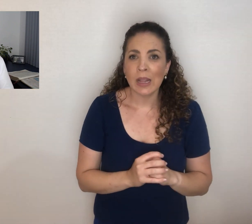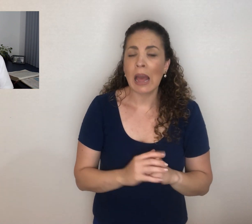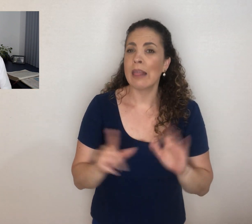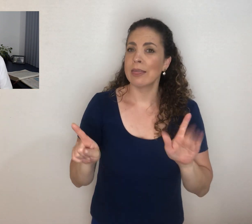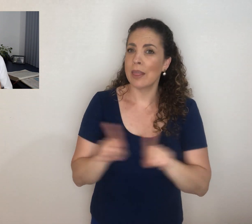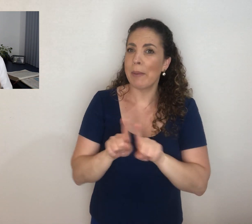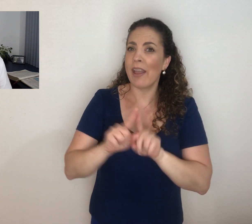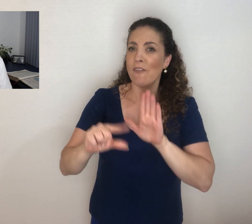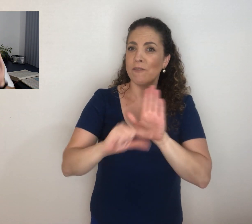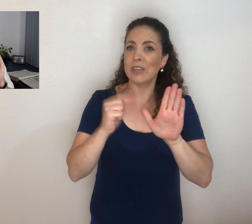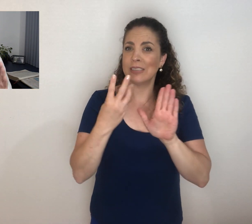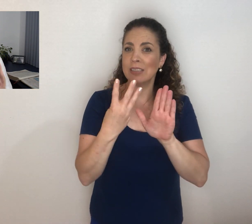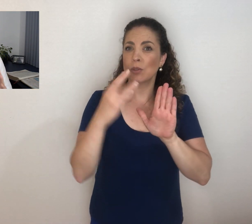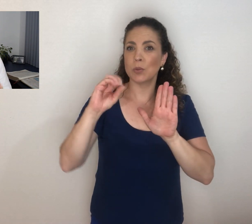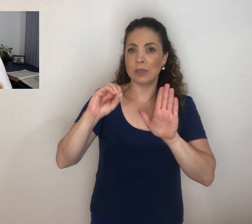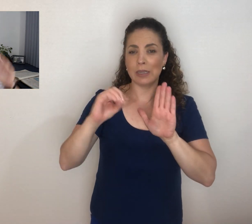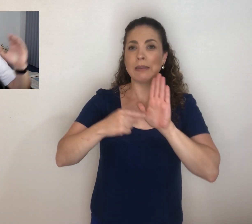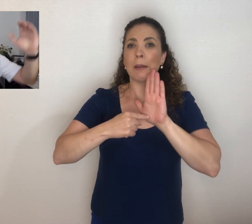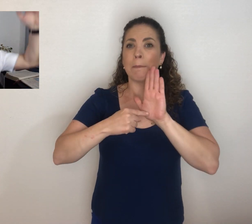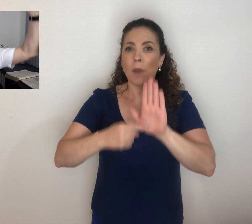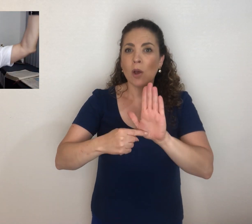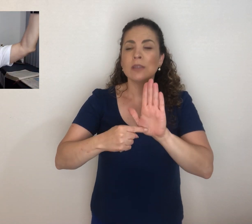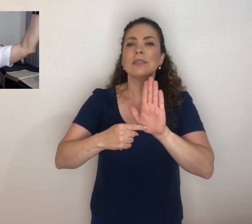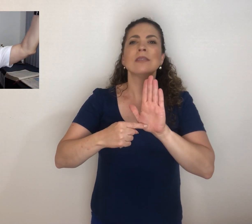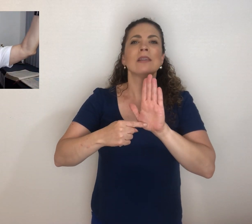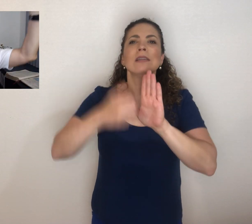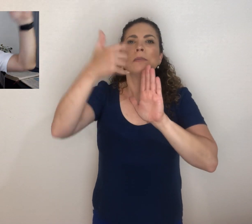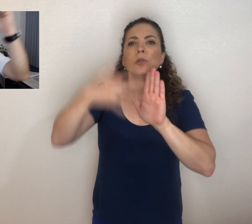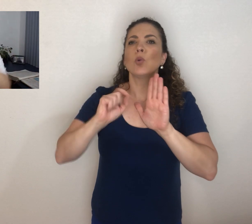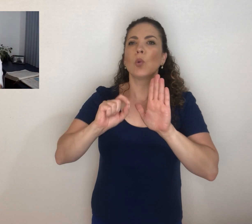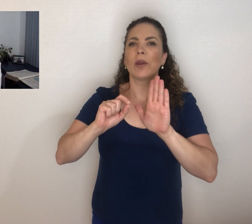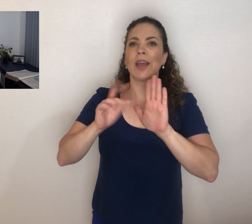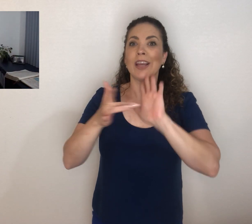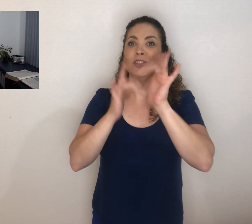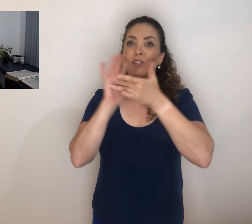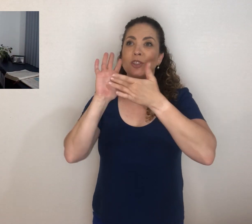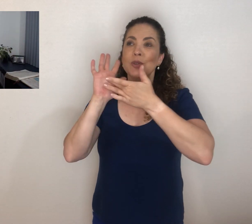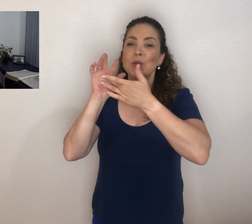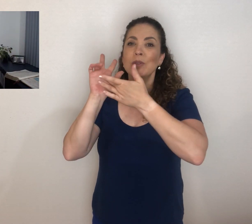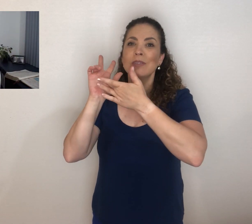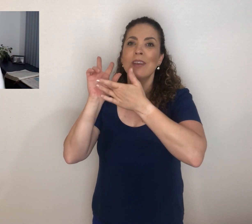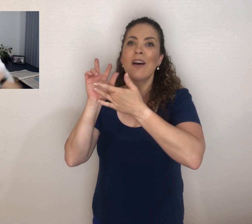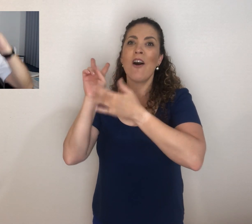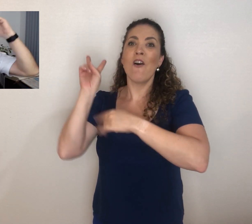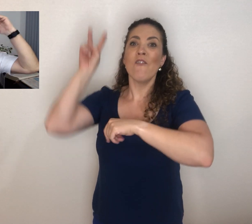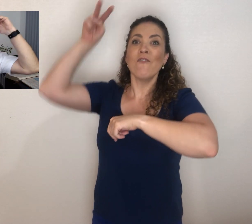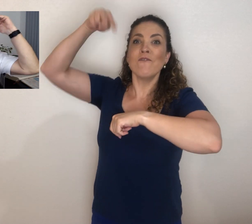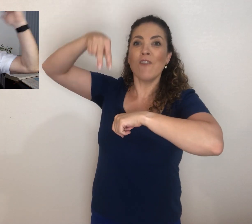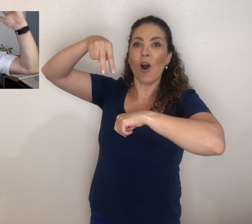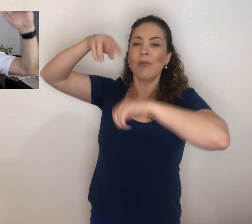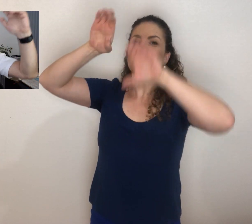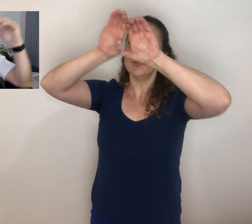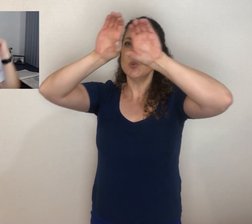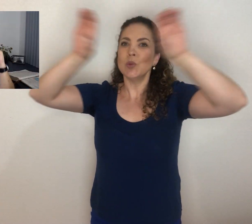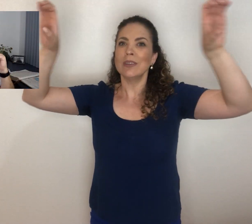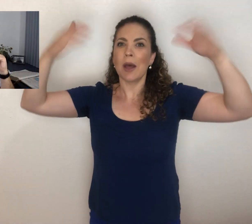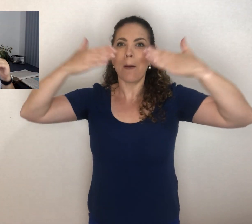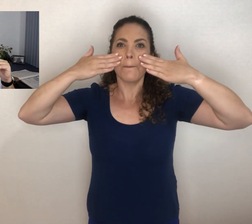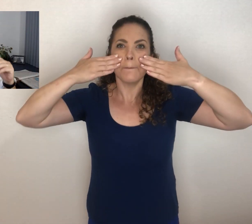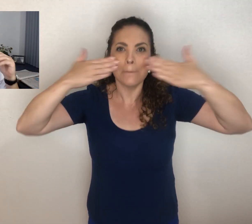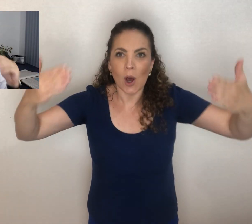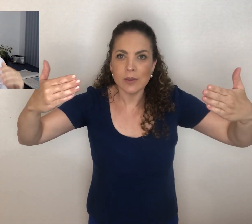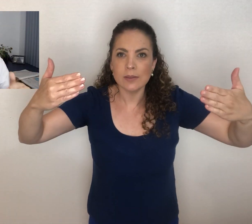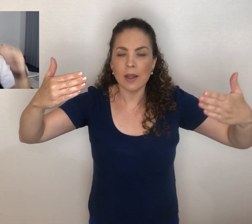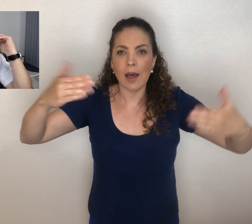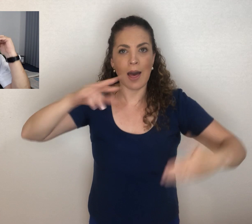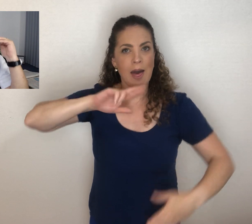30. Importante entender isso, não é a descida ainda de Jesus com os pés dele sobre a terra. No versículo 30, nós vemos